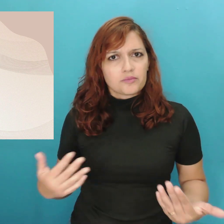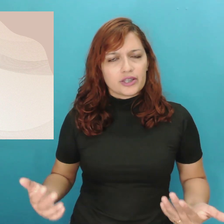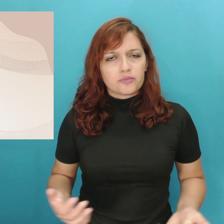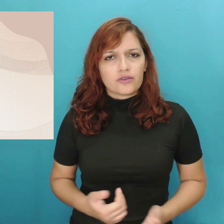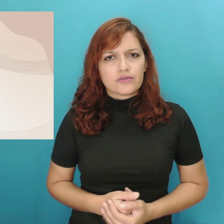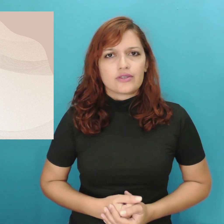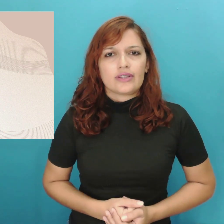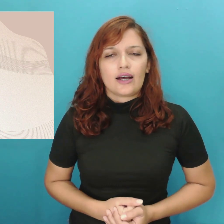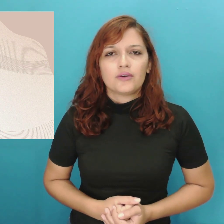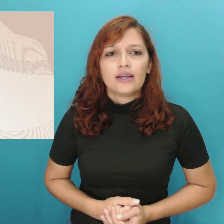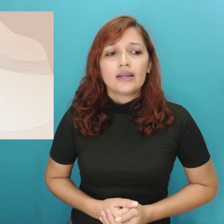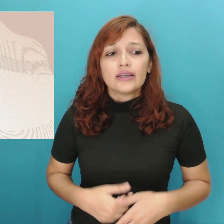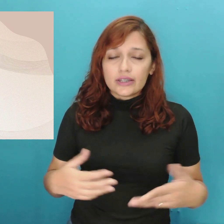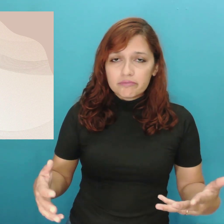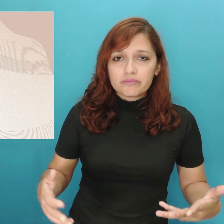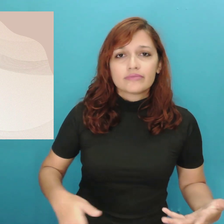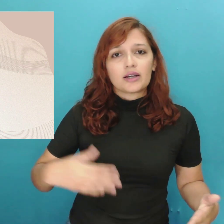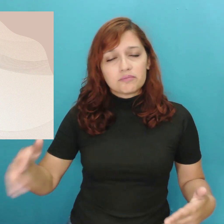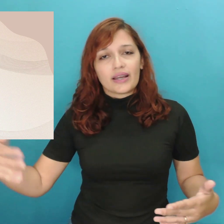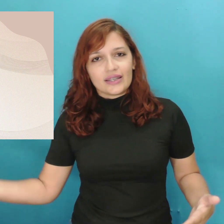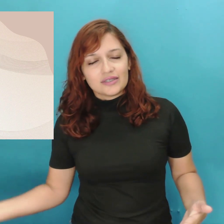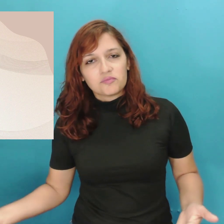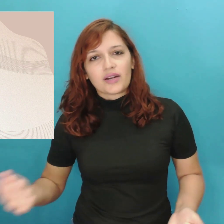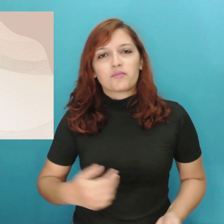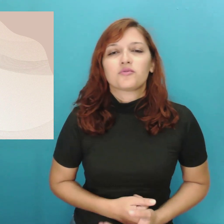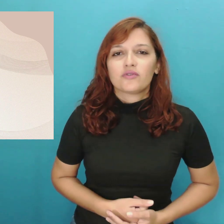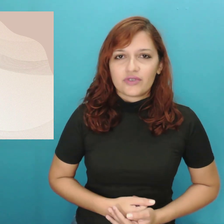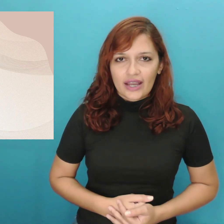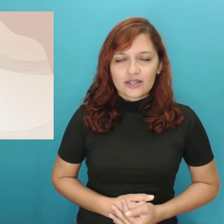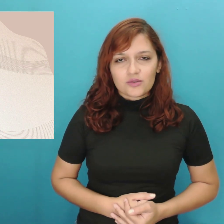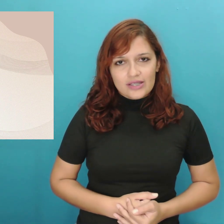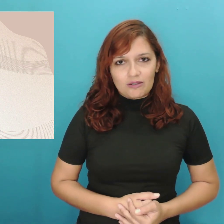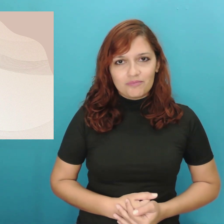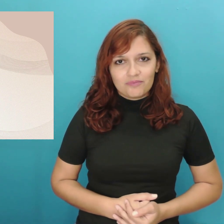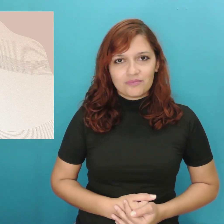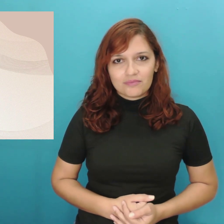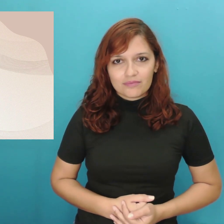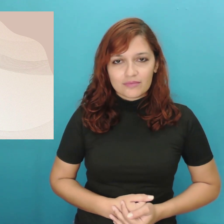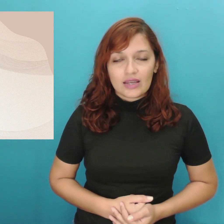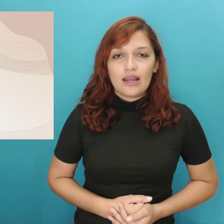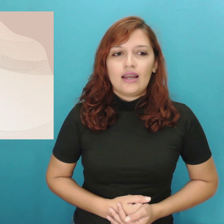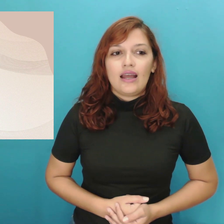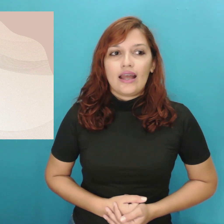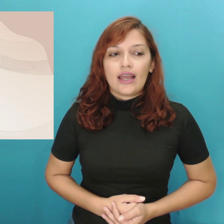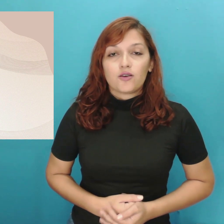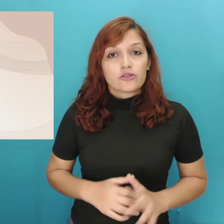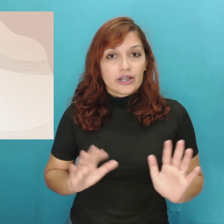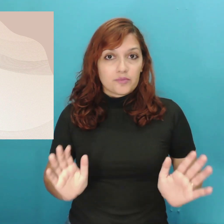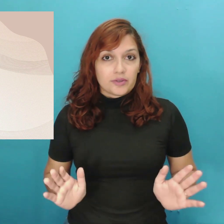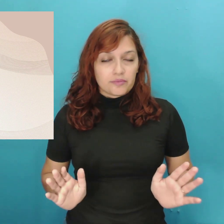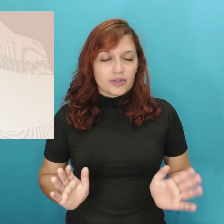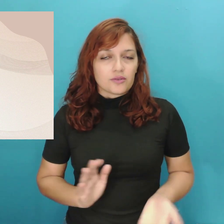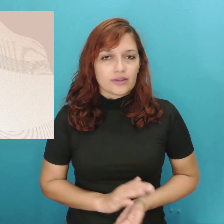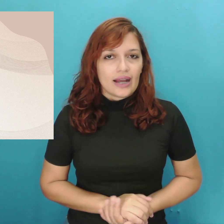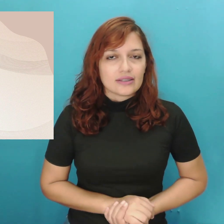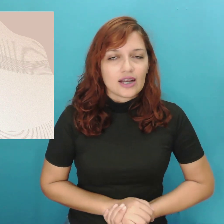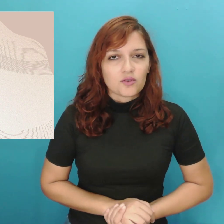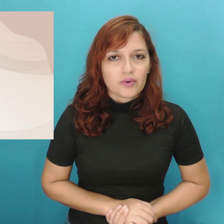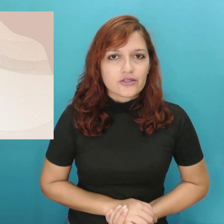crescimento profissional e também para promover a inclusão. Eu gostaria, em primeiro lugar, de dar algumas